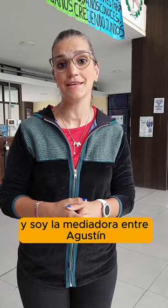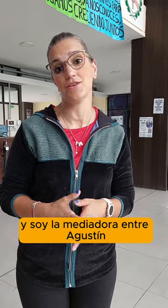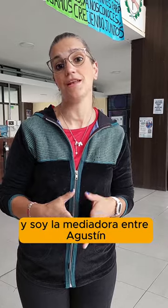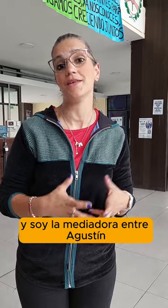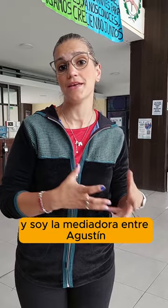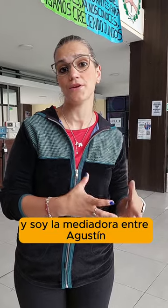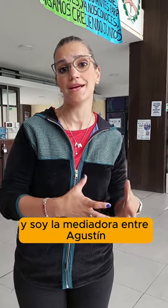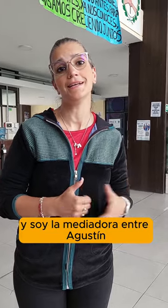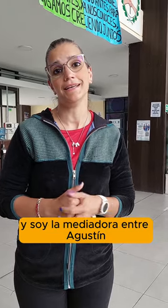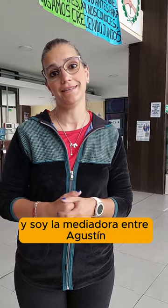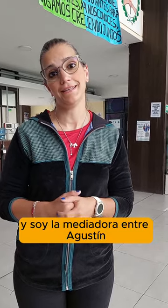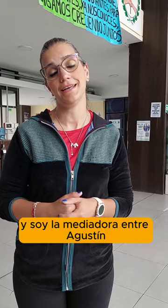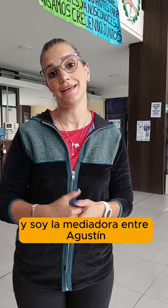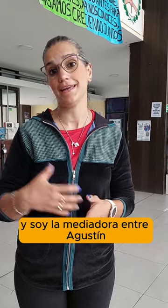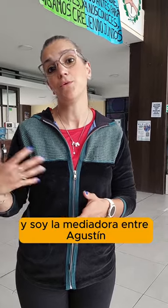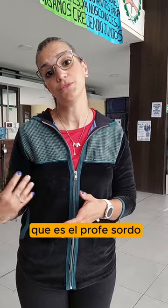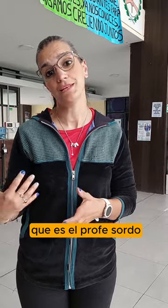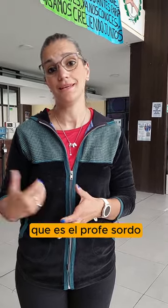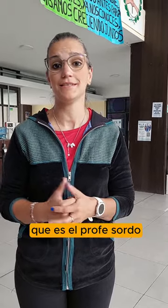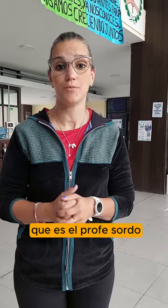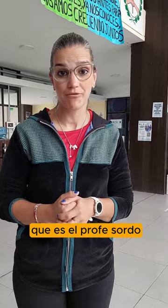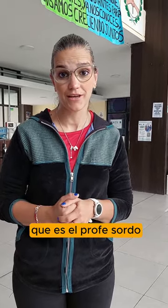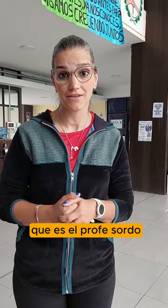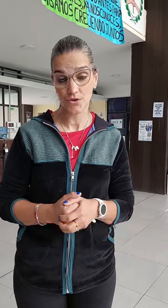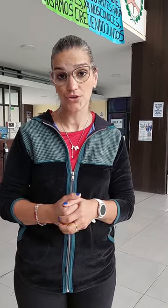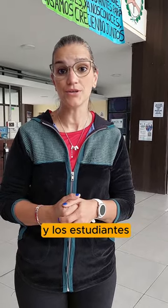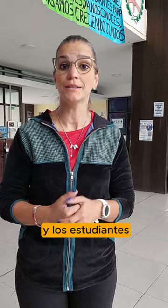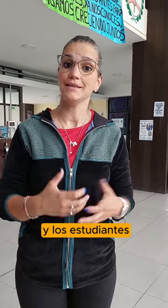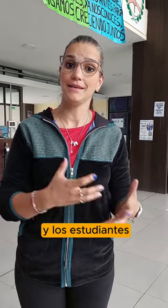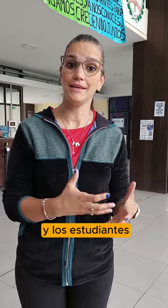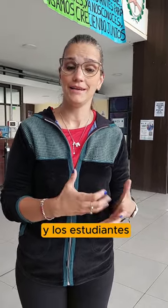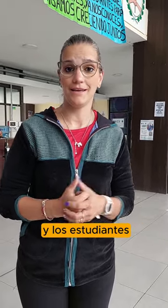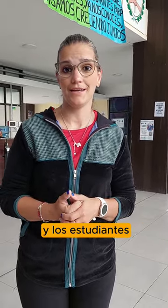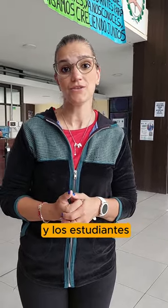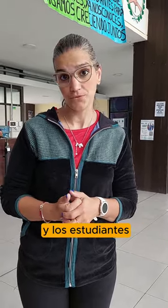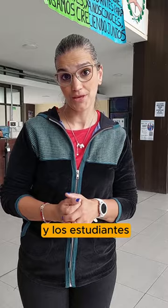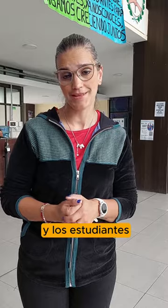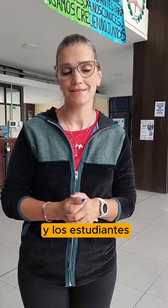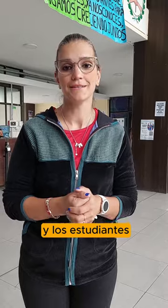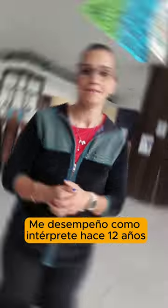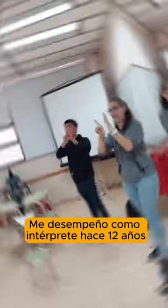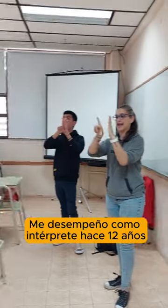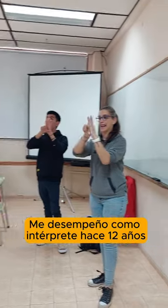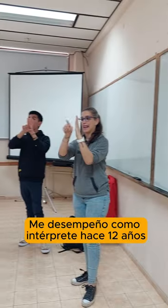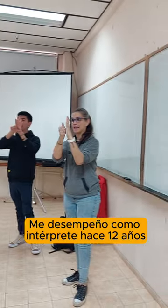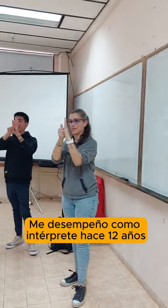la mediadora entre Agustín, que es el profe sordo, y los estudiantes. Me desempeño como intérprete